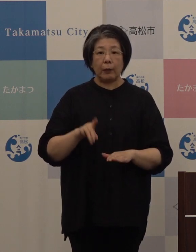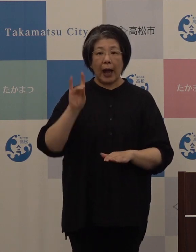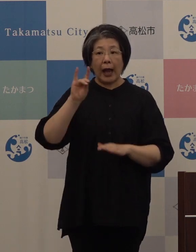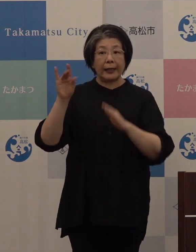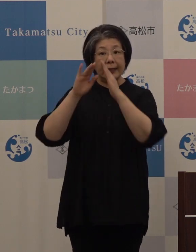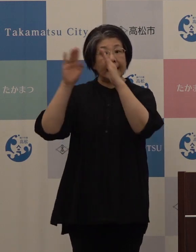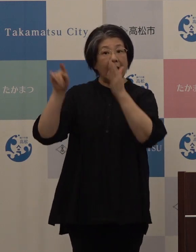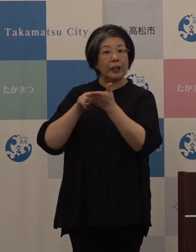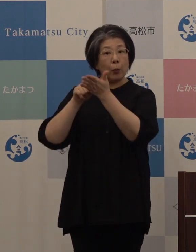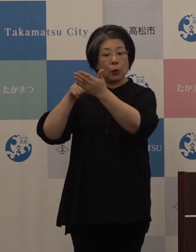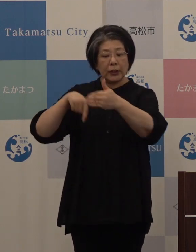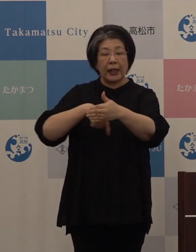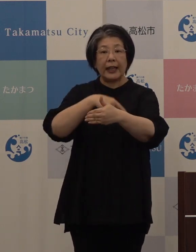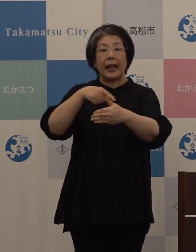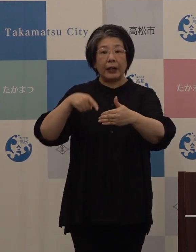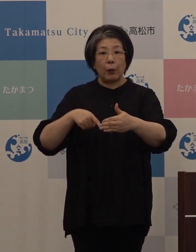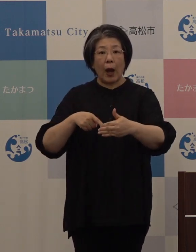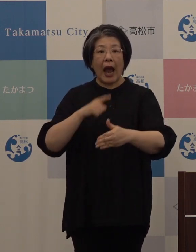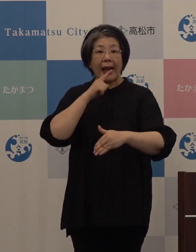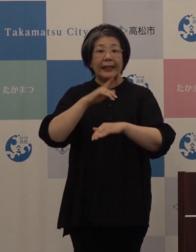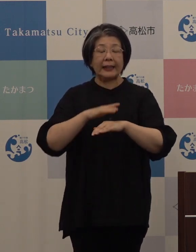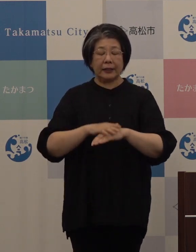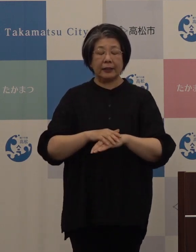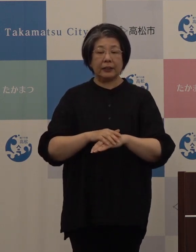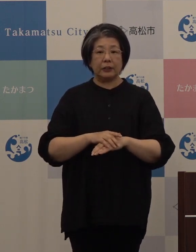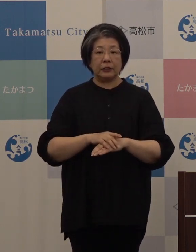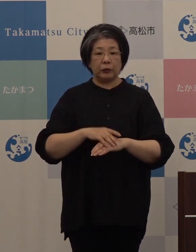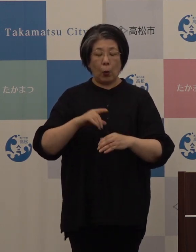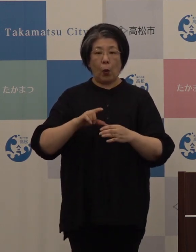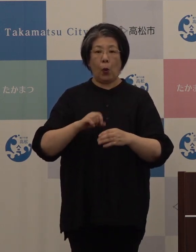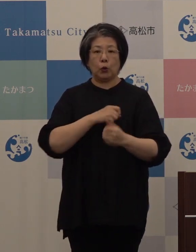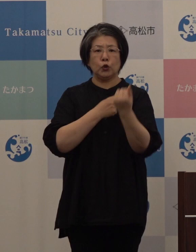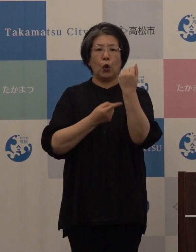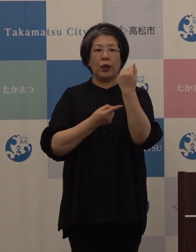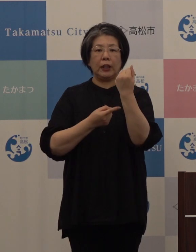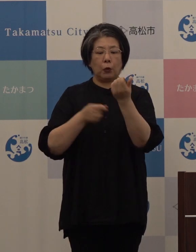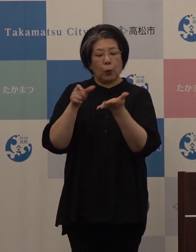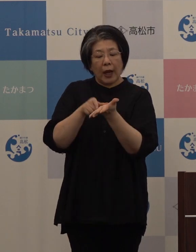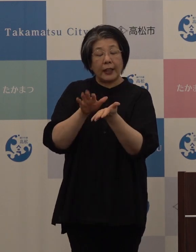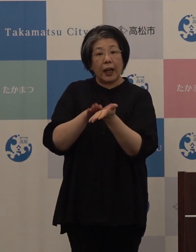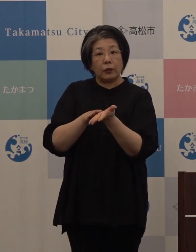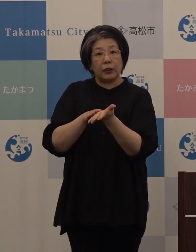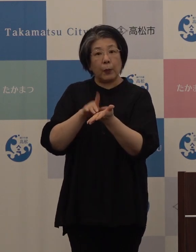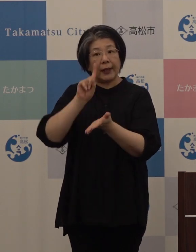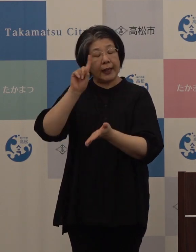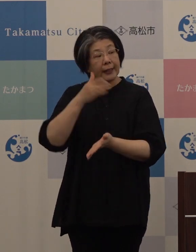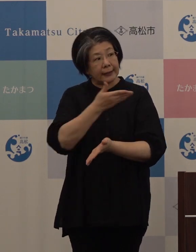か。 言い方の問題でありますけれども、だからそこは